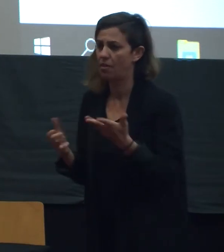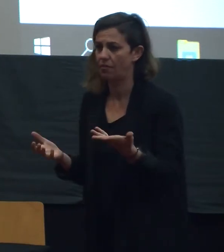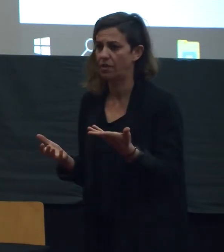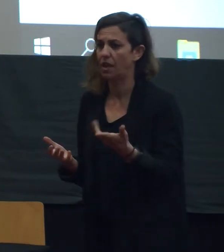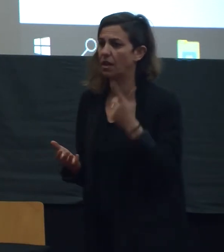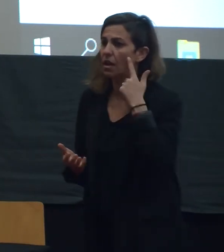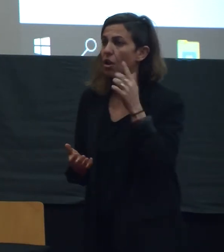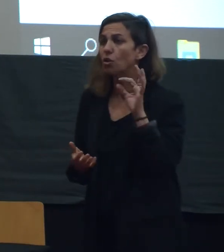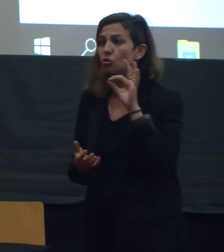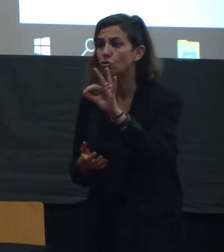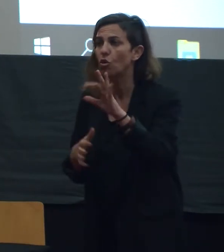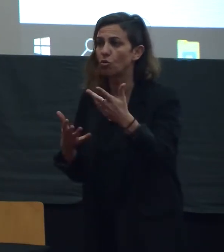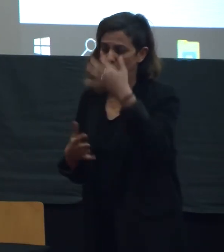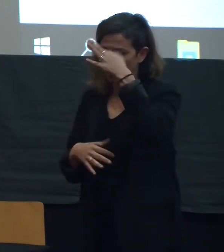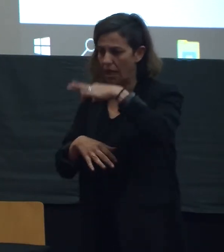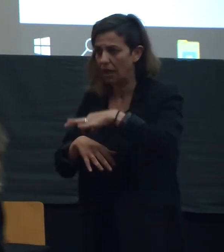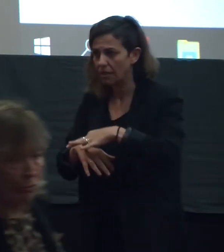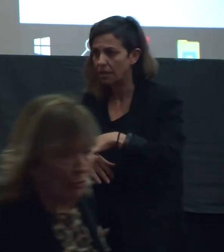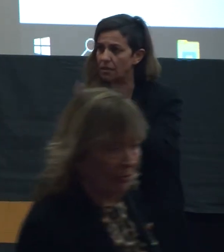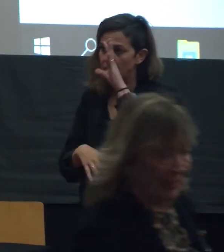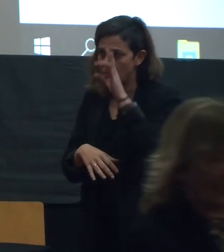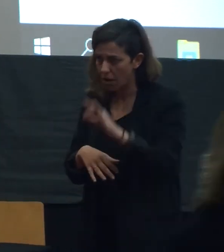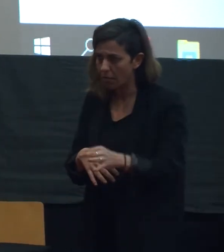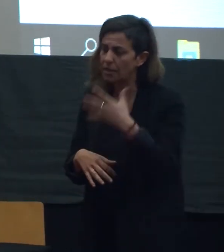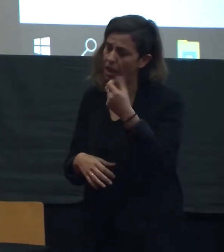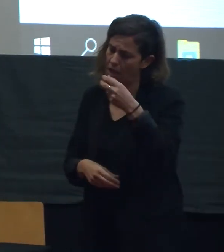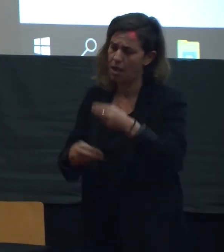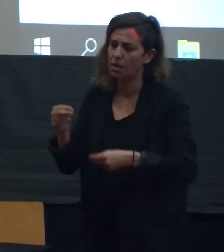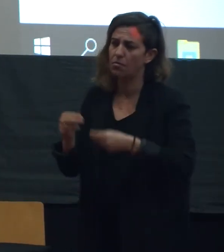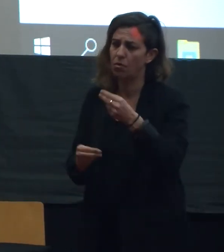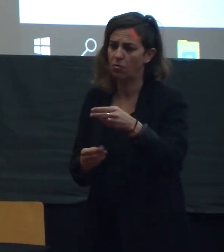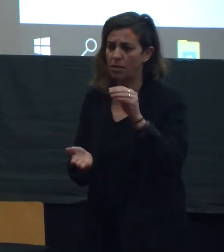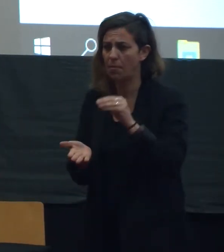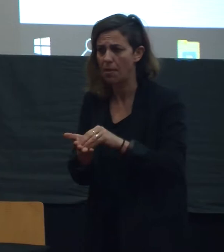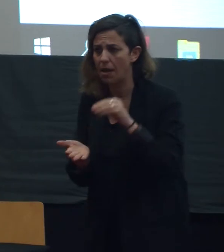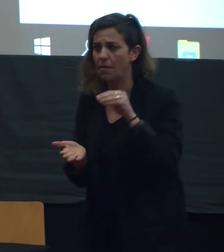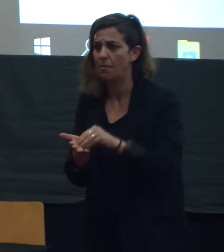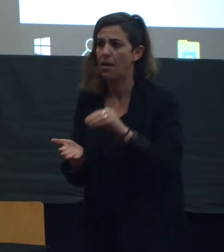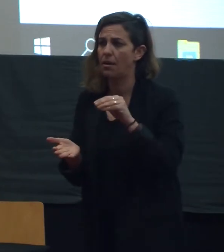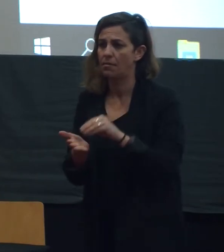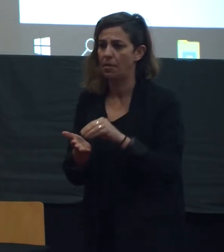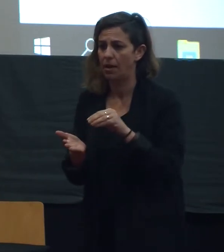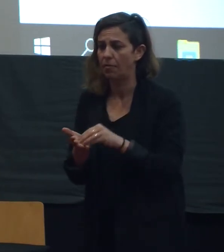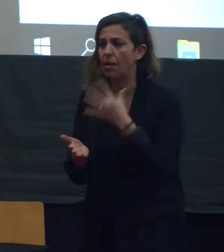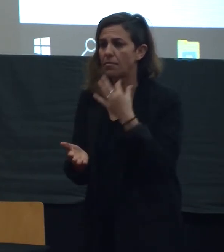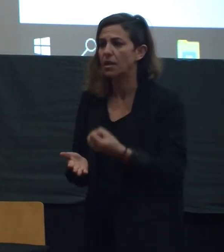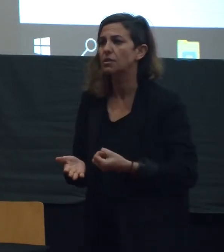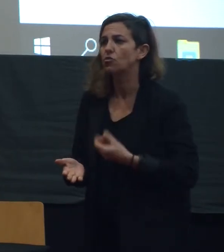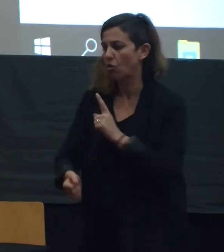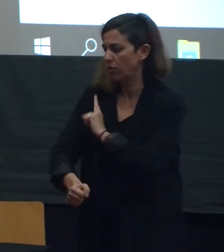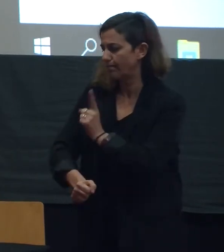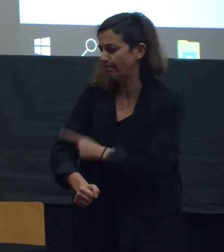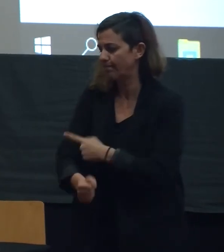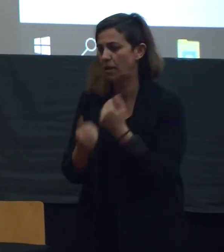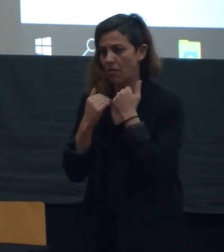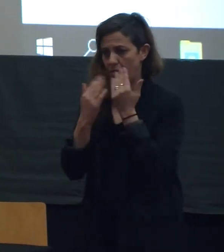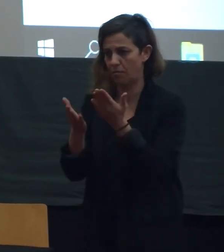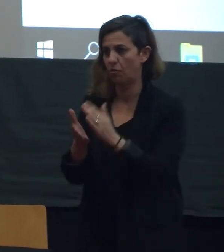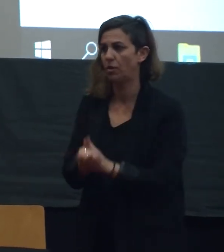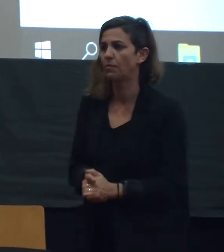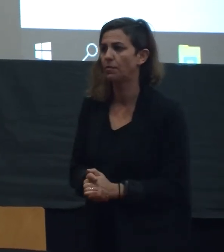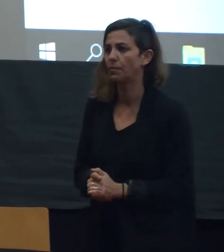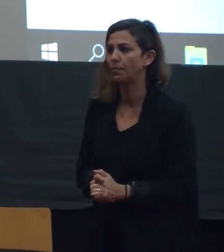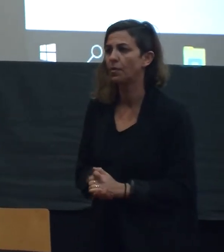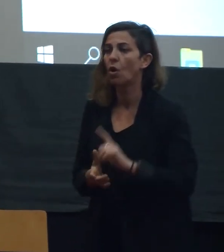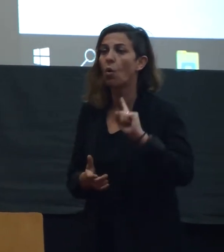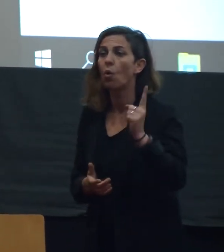ασθενή ο φαύλος κύκλος των κρίσεων, της εξαρτητικότητας, των ενοχών και της αίσθησης ανικανότητας. Το στίχημα για